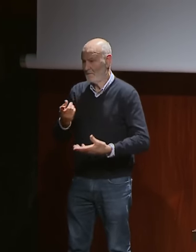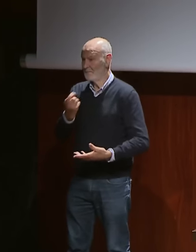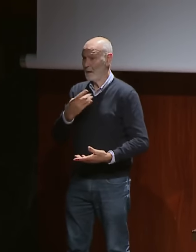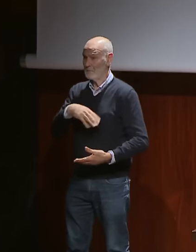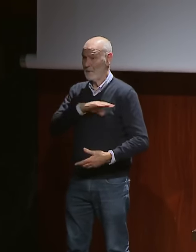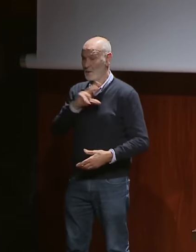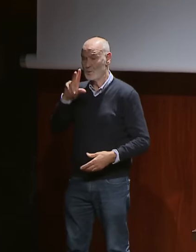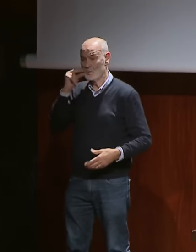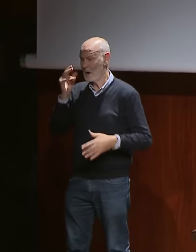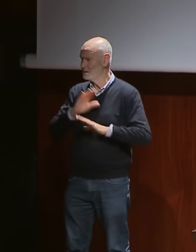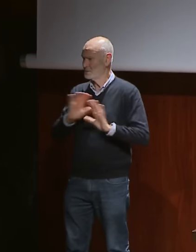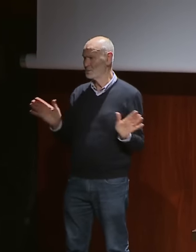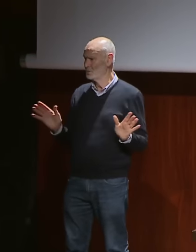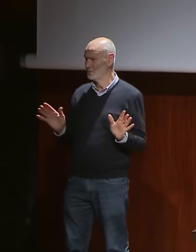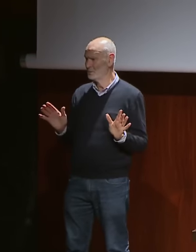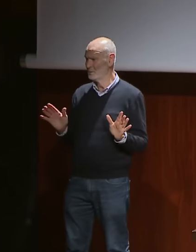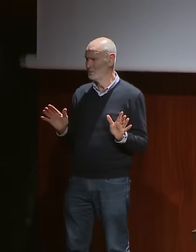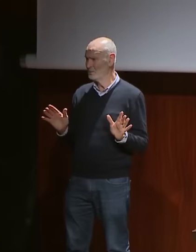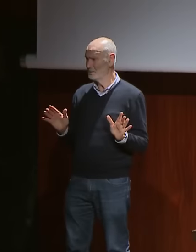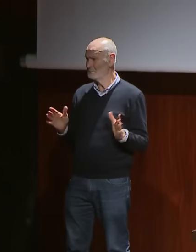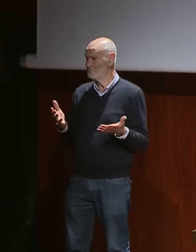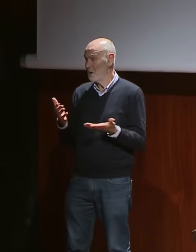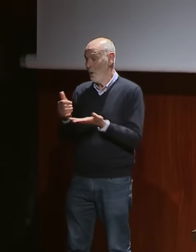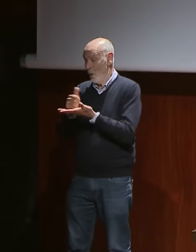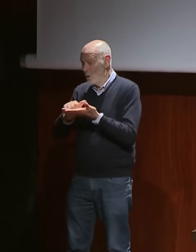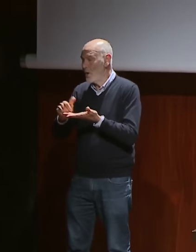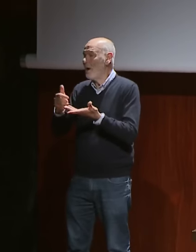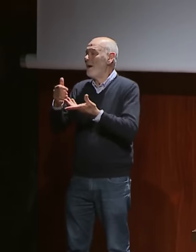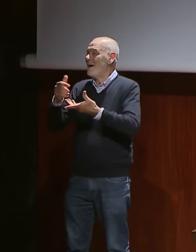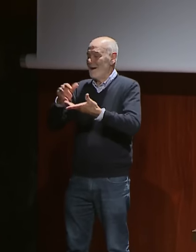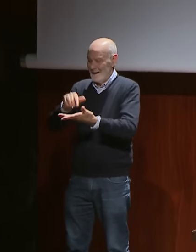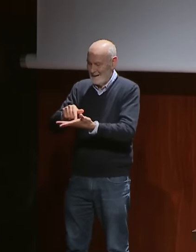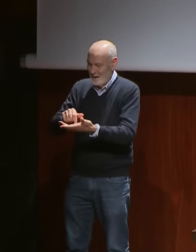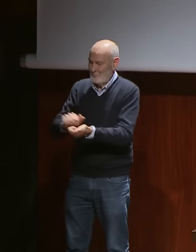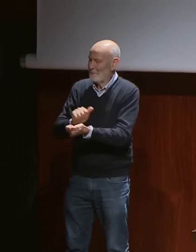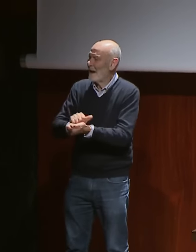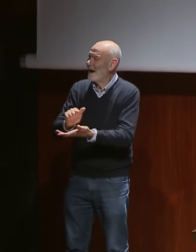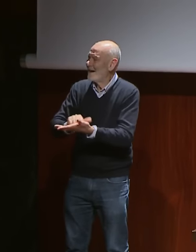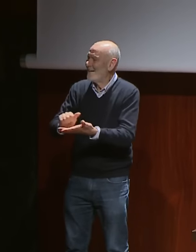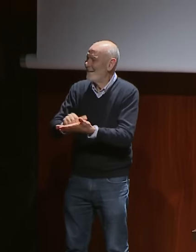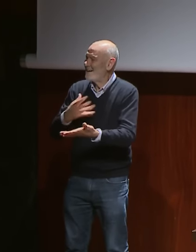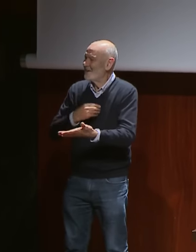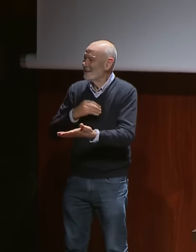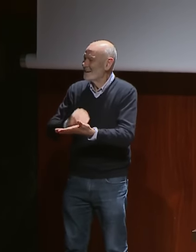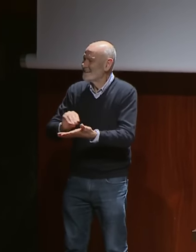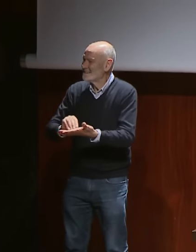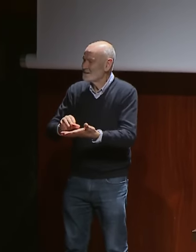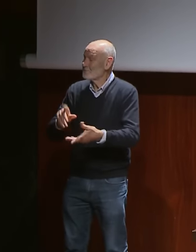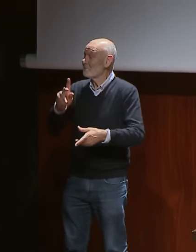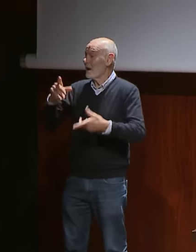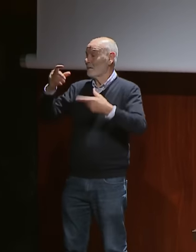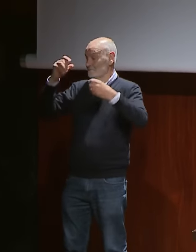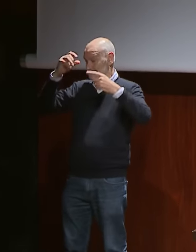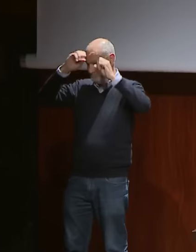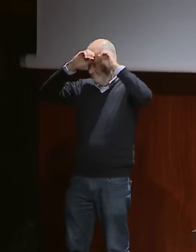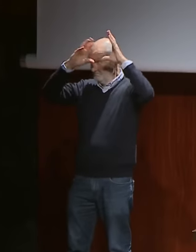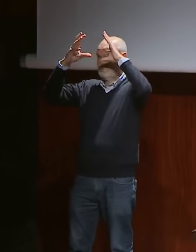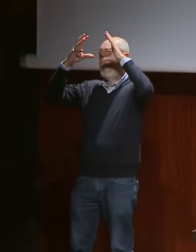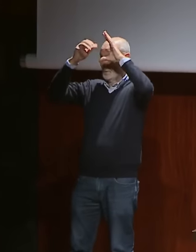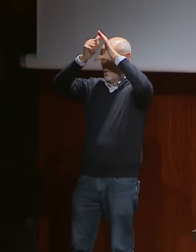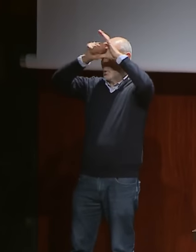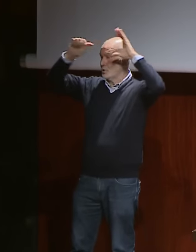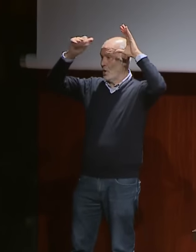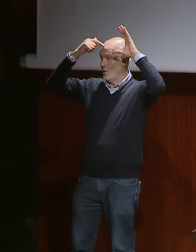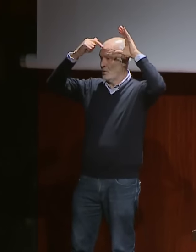et ce n'est pas lié au fait de bien savoir écrire le français ou de mal savoir l'écrire. C'est une activité cérébrale qui se passe au